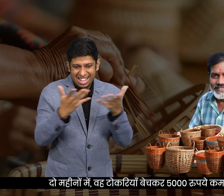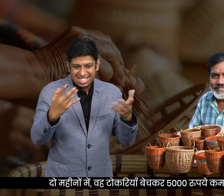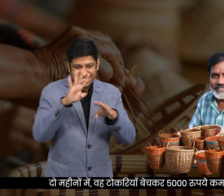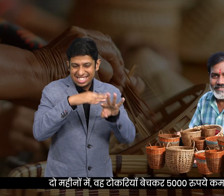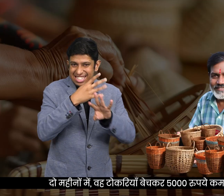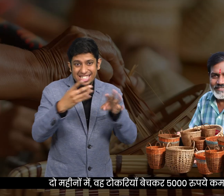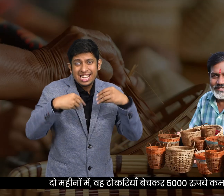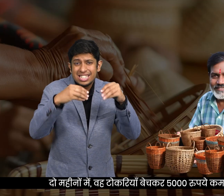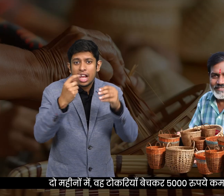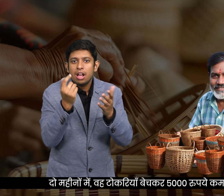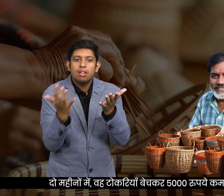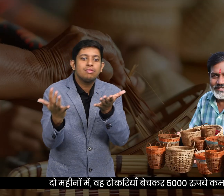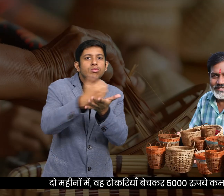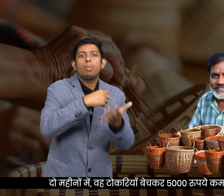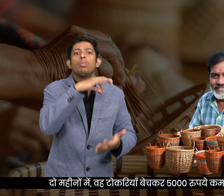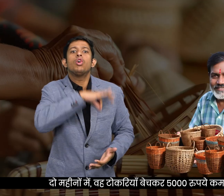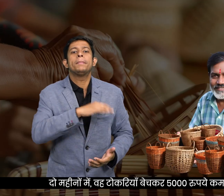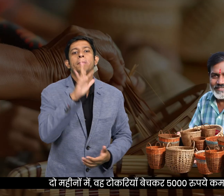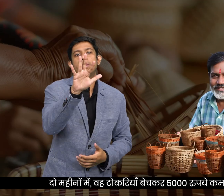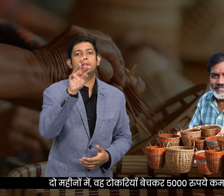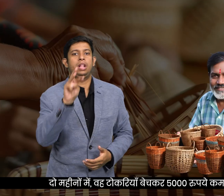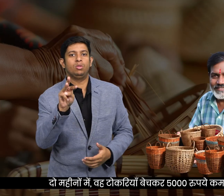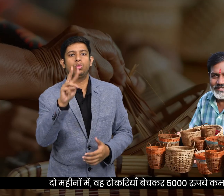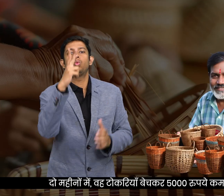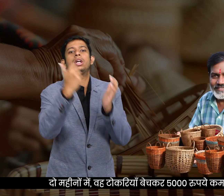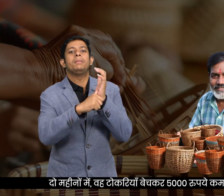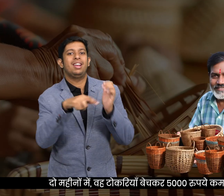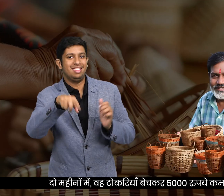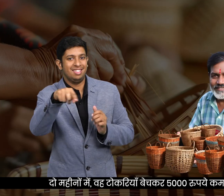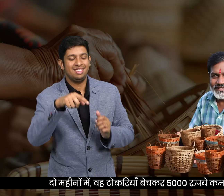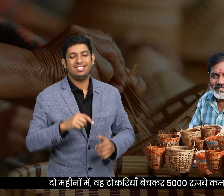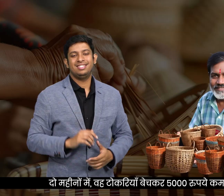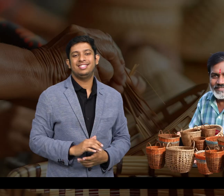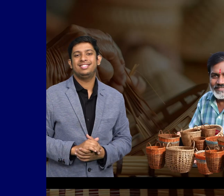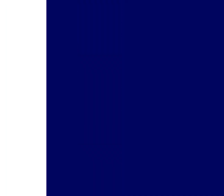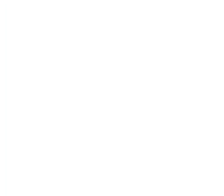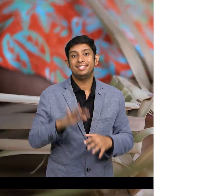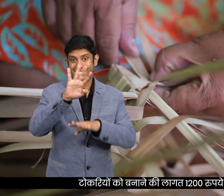बेचकर 5,000 रुपये कमा सकता है।